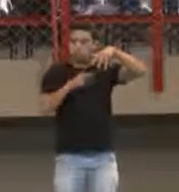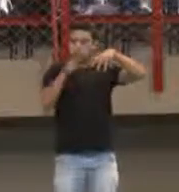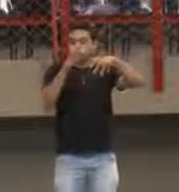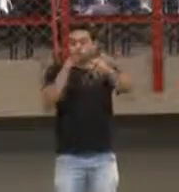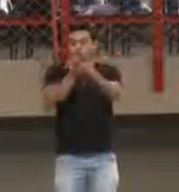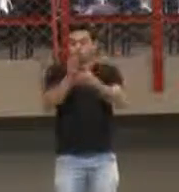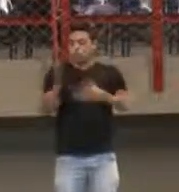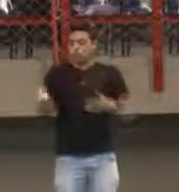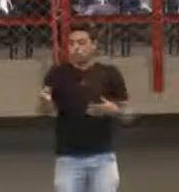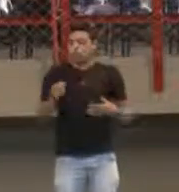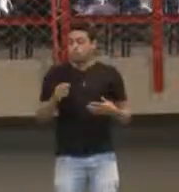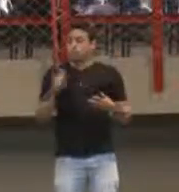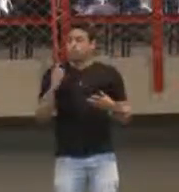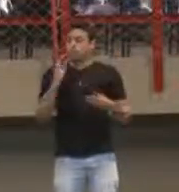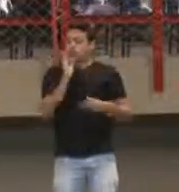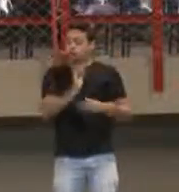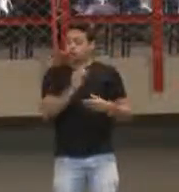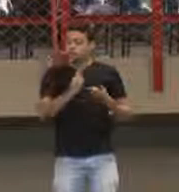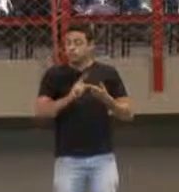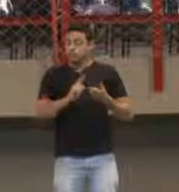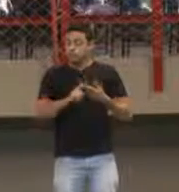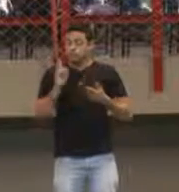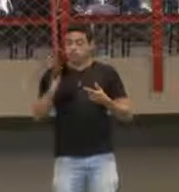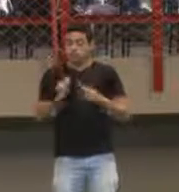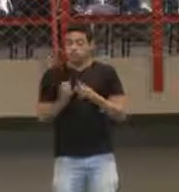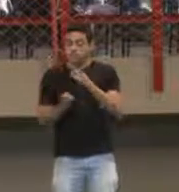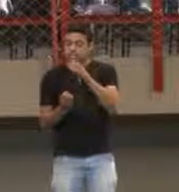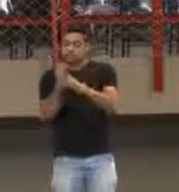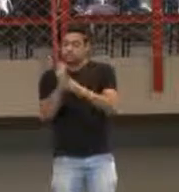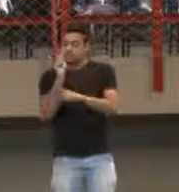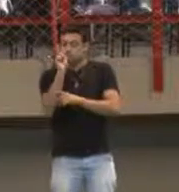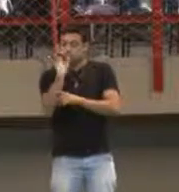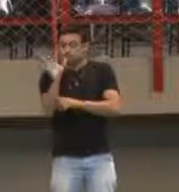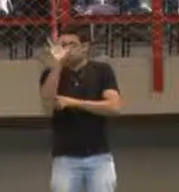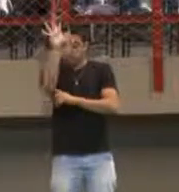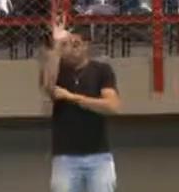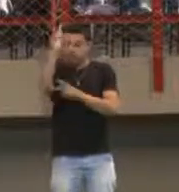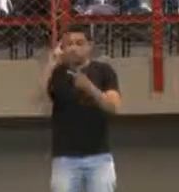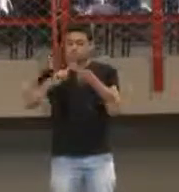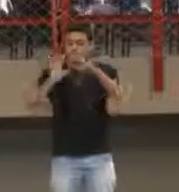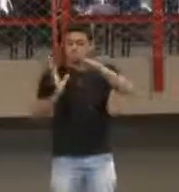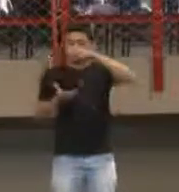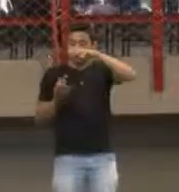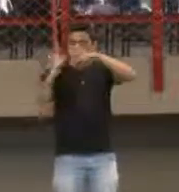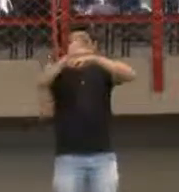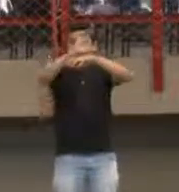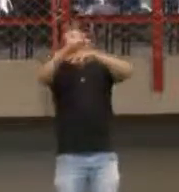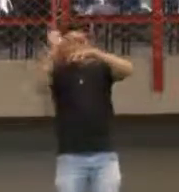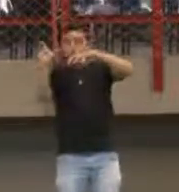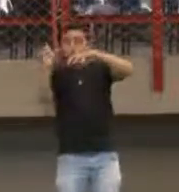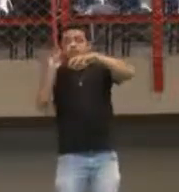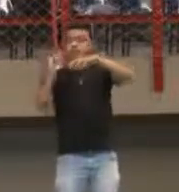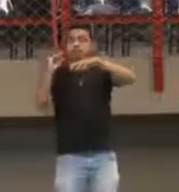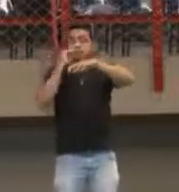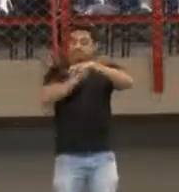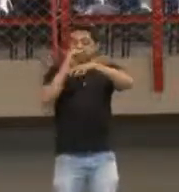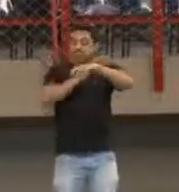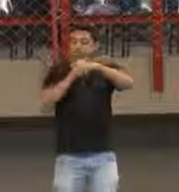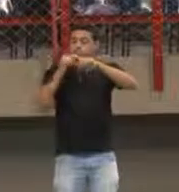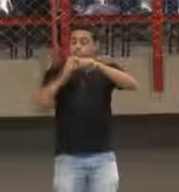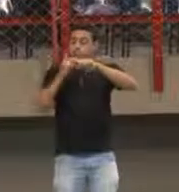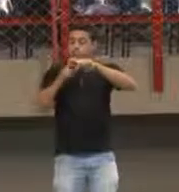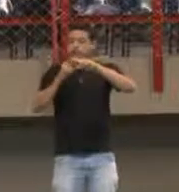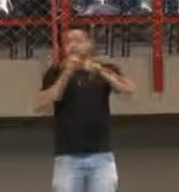disso daí. Geração de resíduos de gases que provocam efeito estufa, aquecimento global, só naqueles casos, tá bom? Quando ele